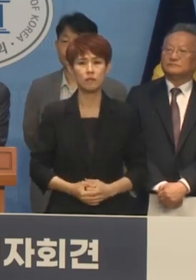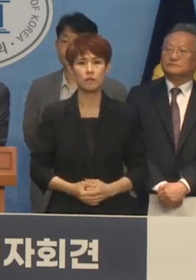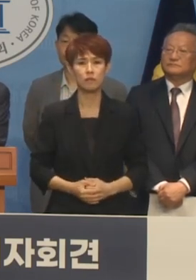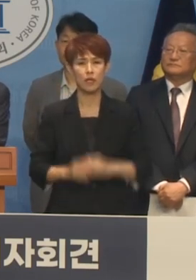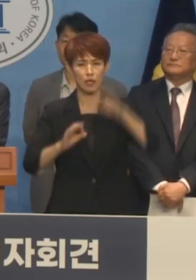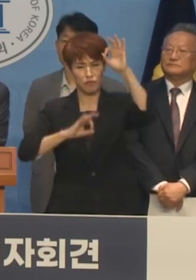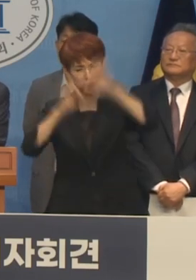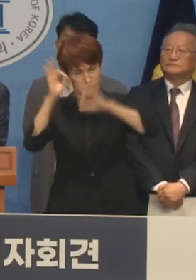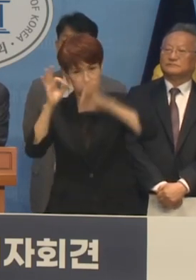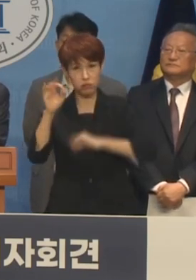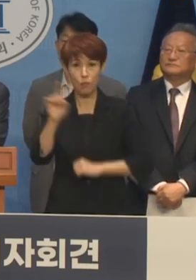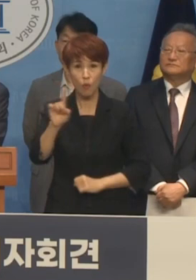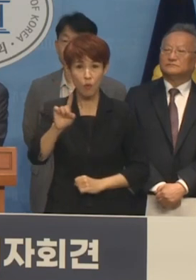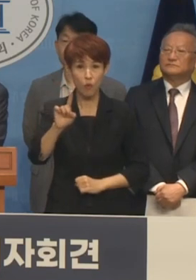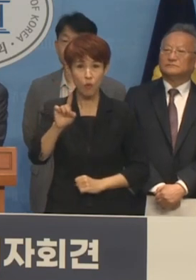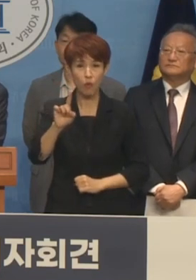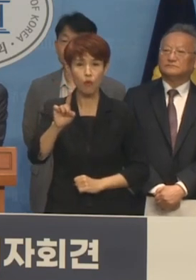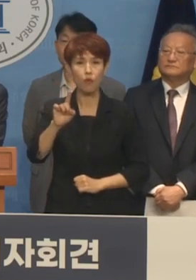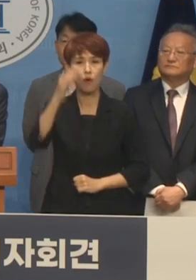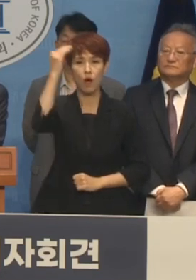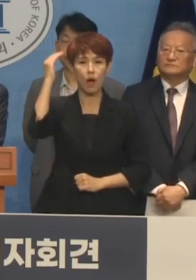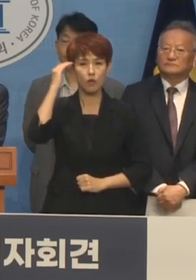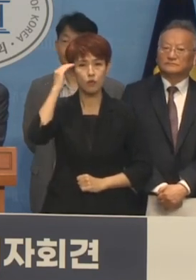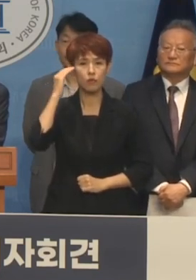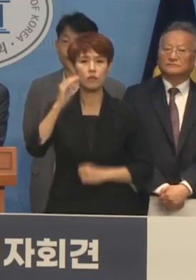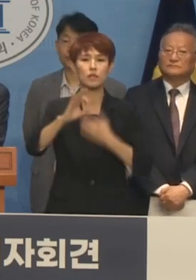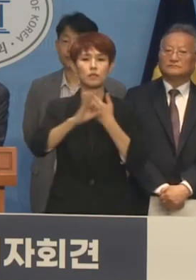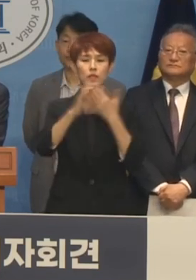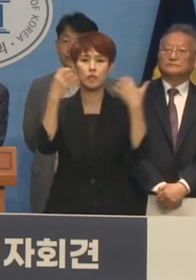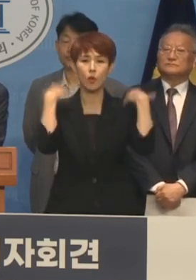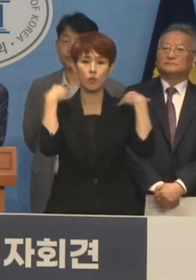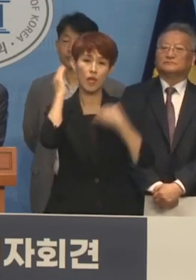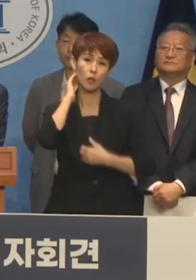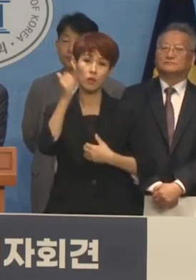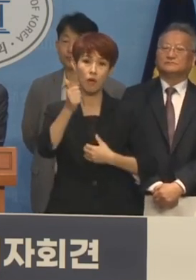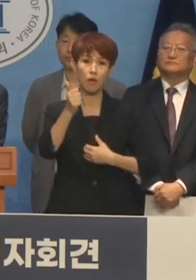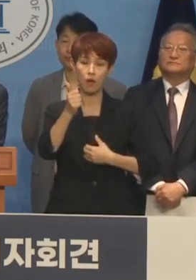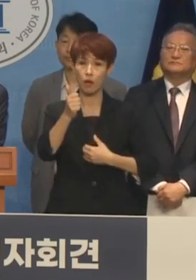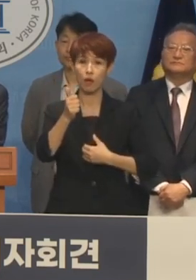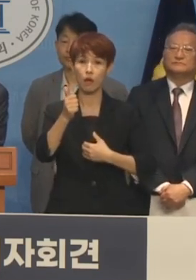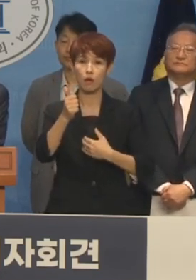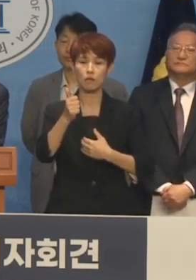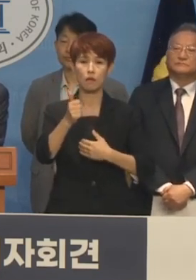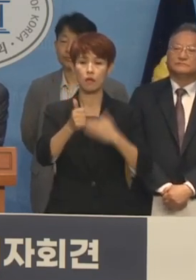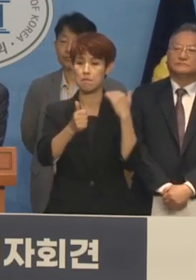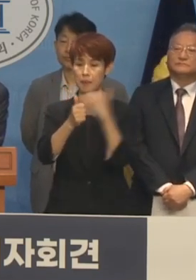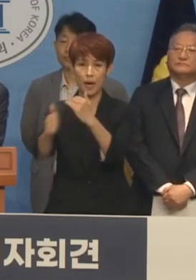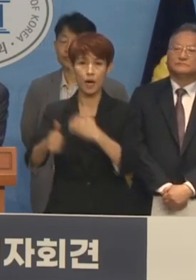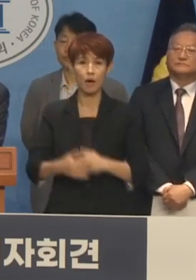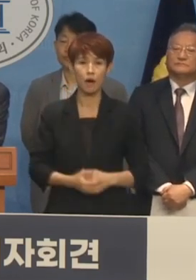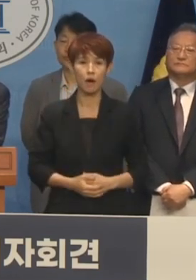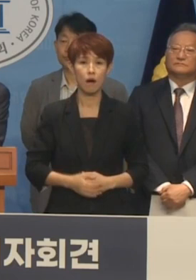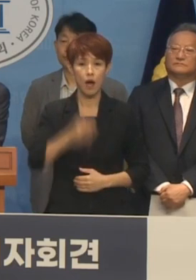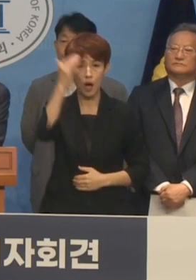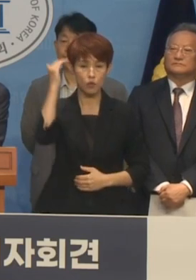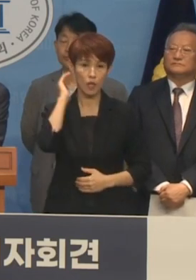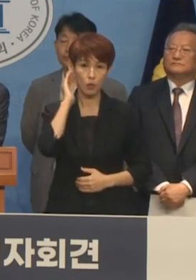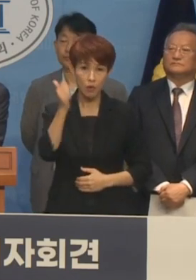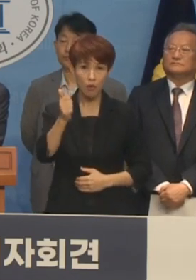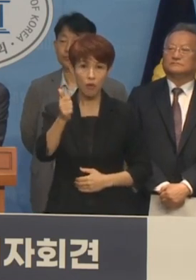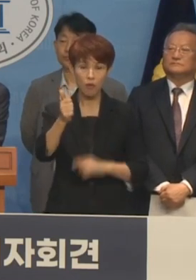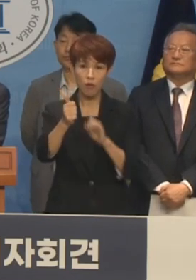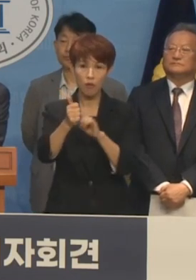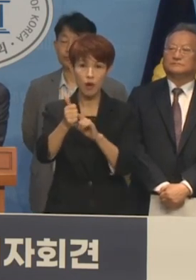과를 단축적으로 보여주는 게 대한민국 임시정부 대통령에서 면직이 됐죠. 대한민국 대통령 자리에서